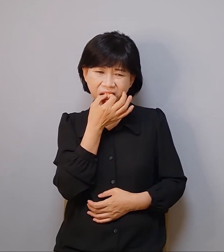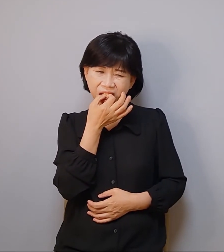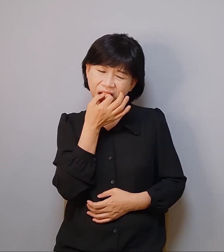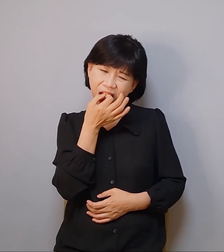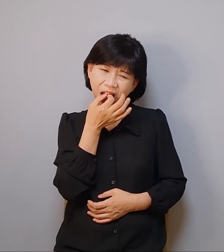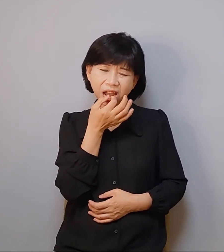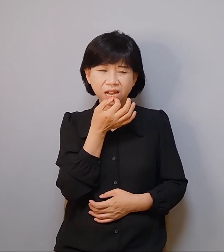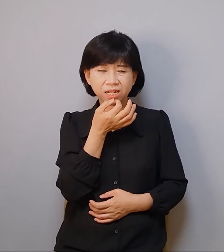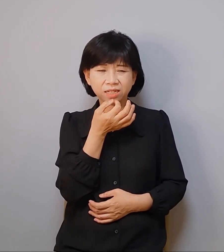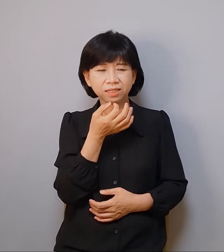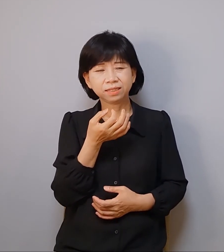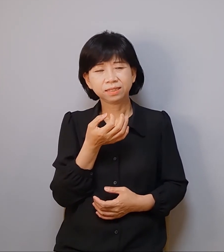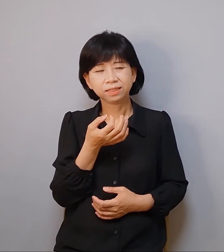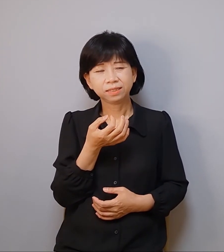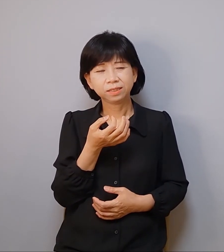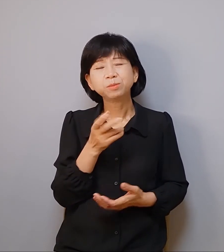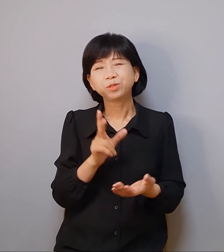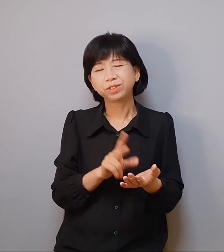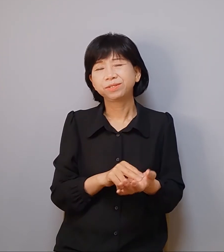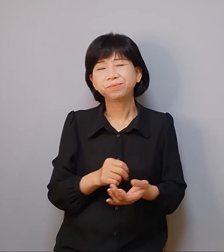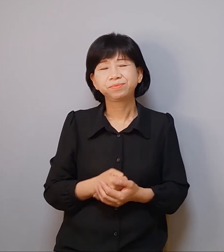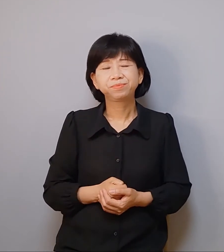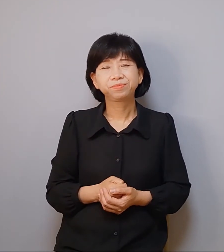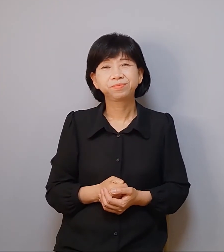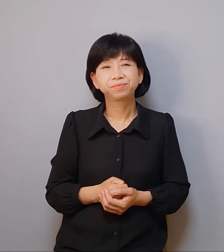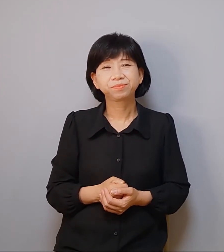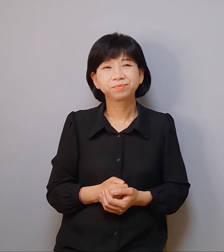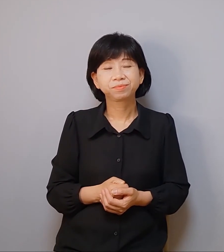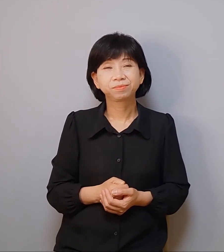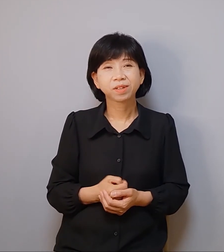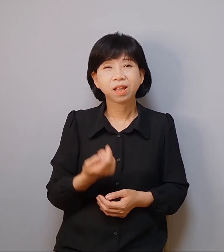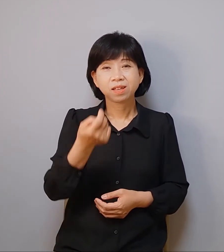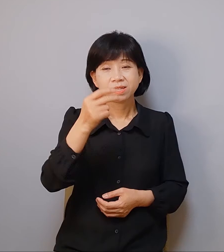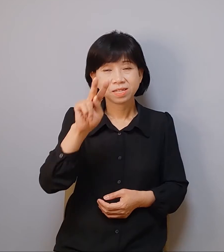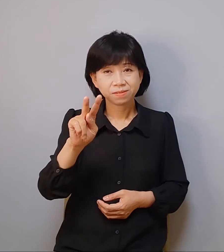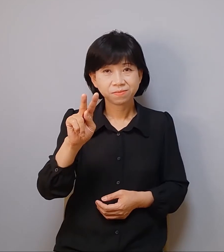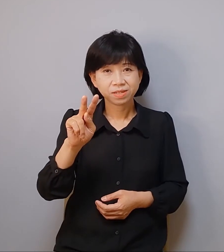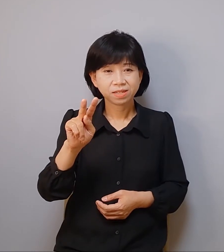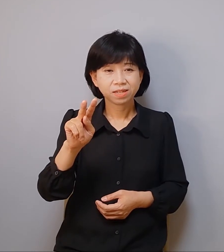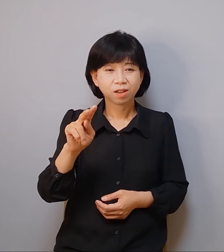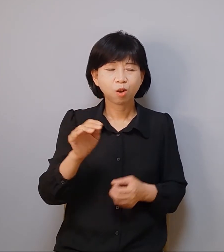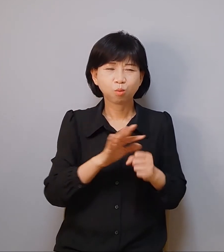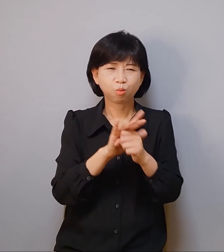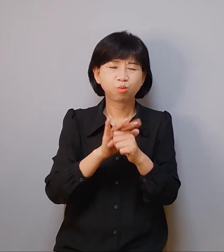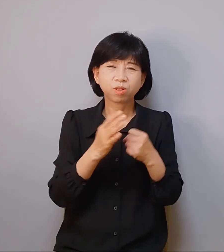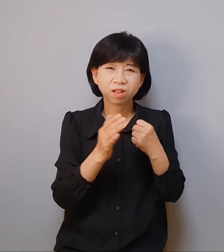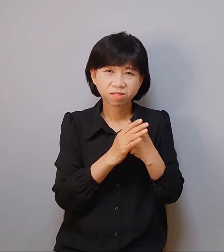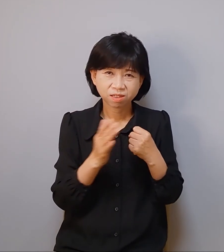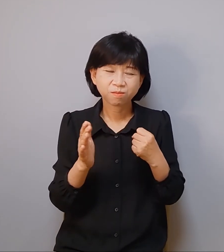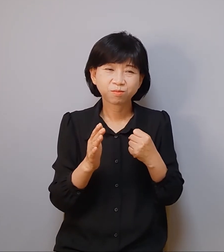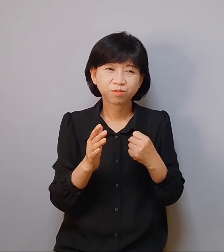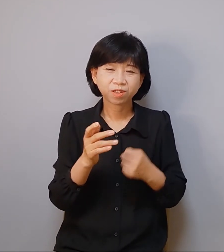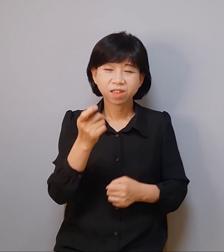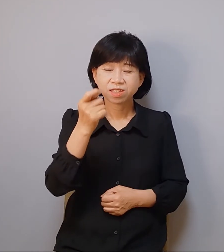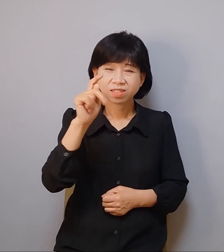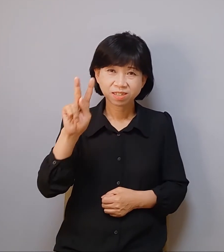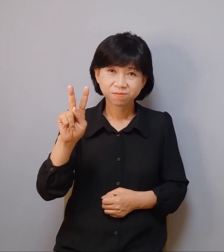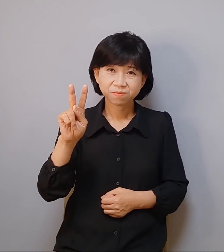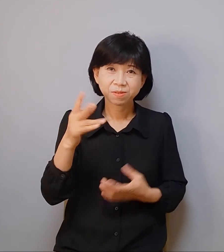너무 지배적이긴 해요. 미디어에서 막 이런저런 이야기가 이 코로나 때문에 막 하니까 교회들이